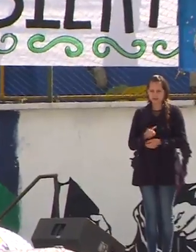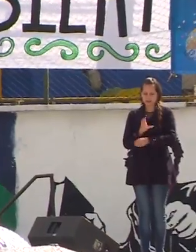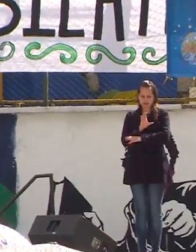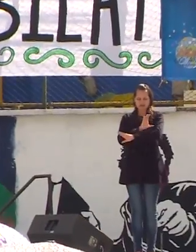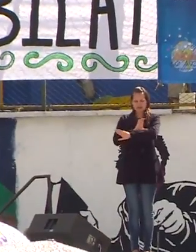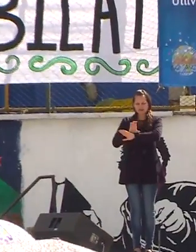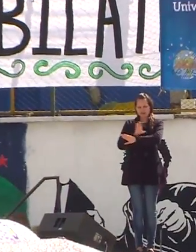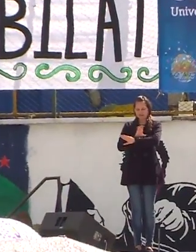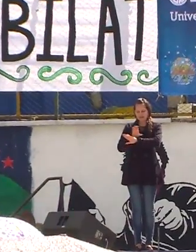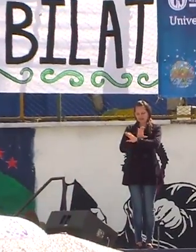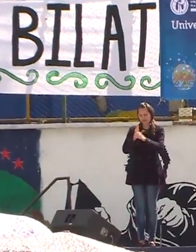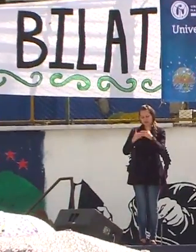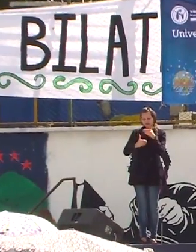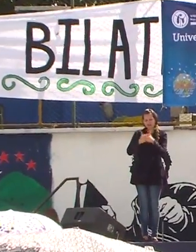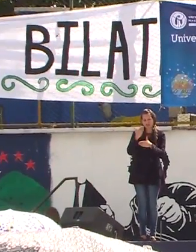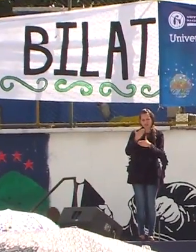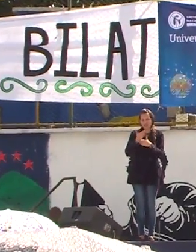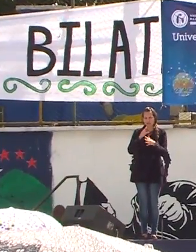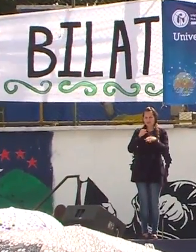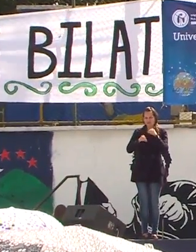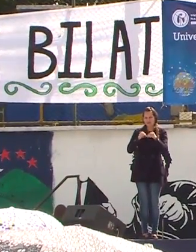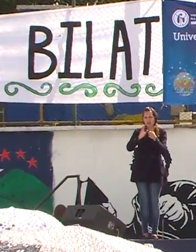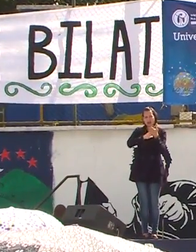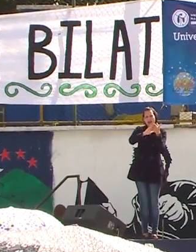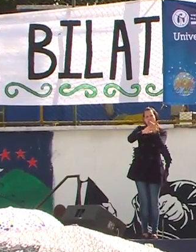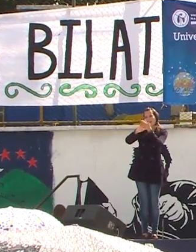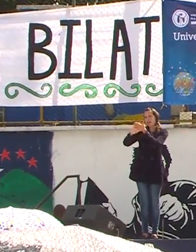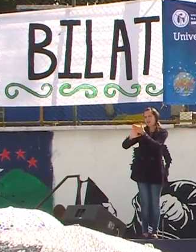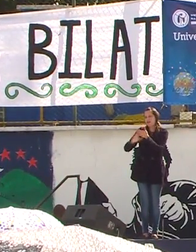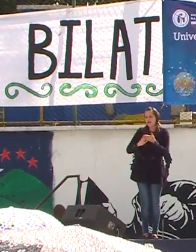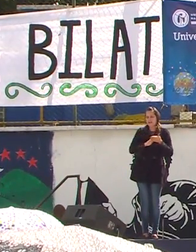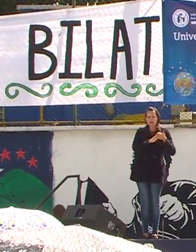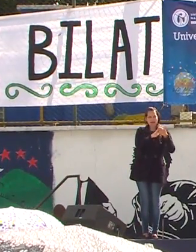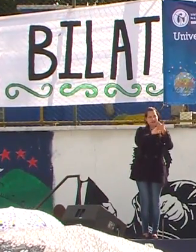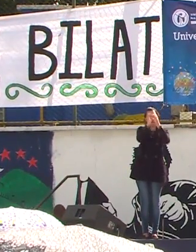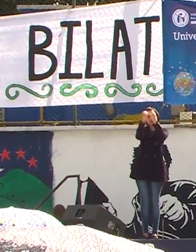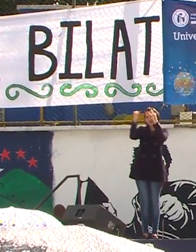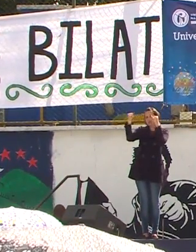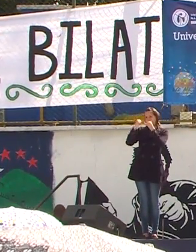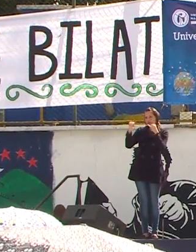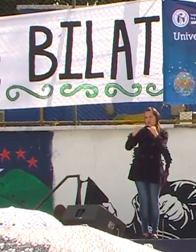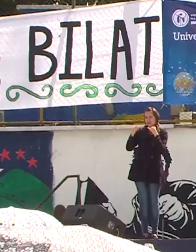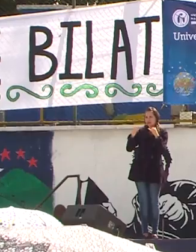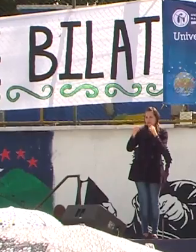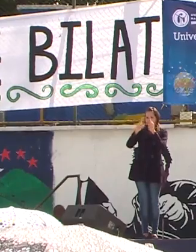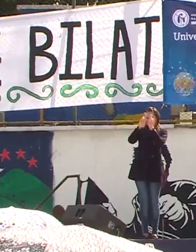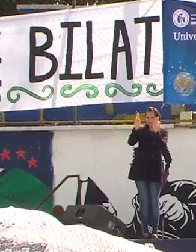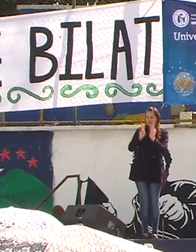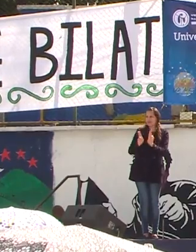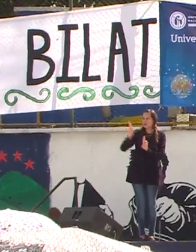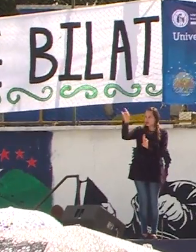Avanzamos en reparaciones eléctricas de fibra óptica y conectividad,